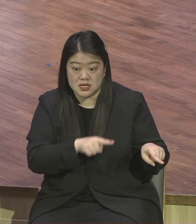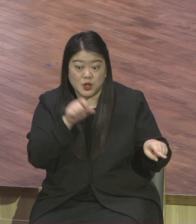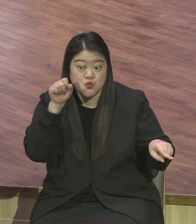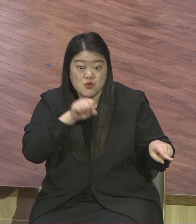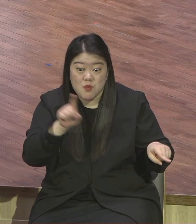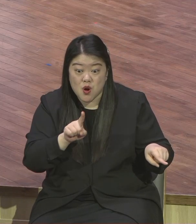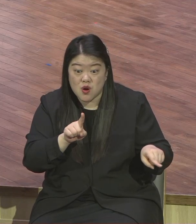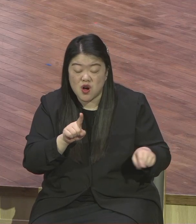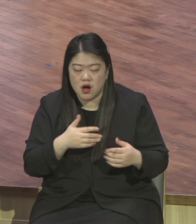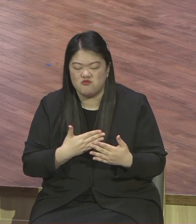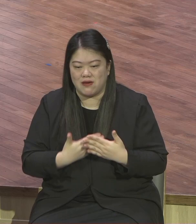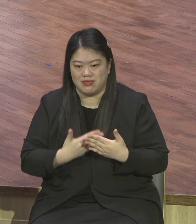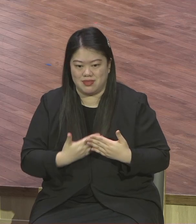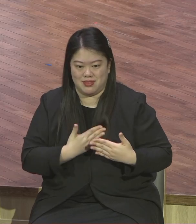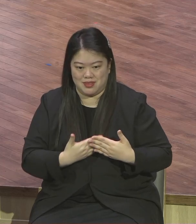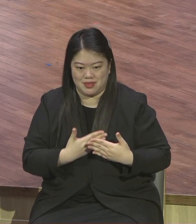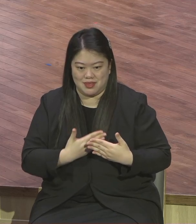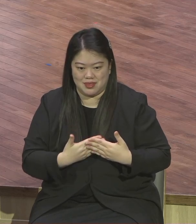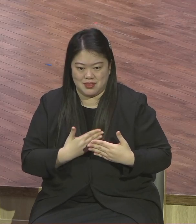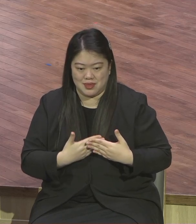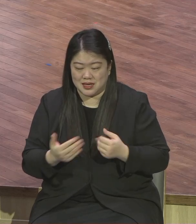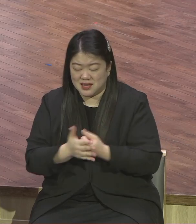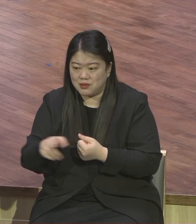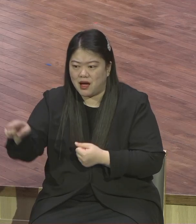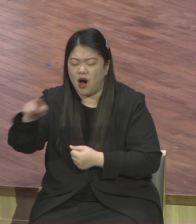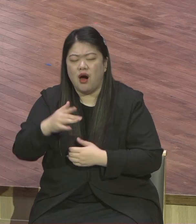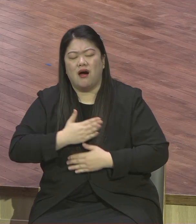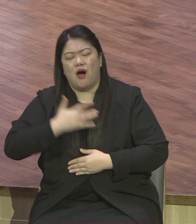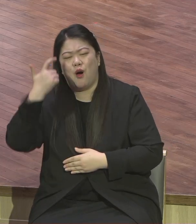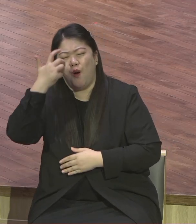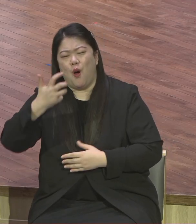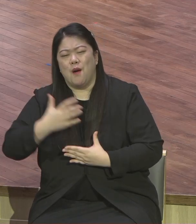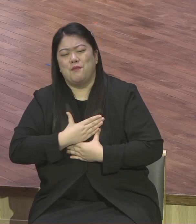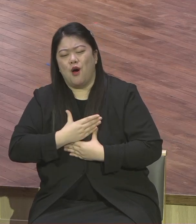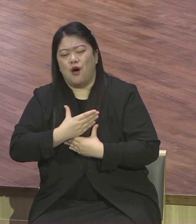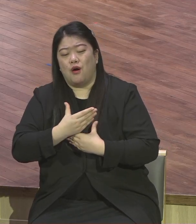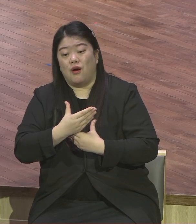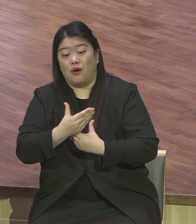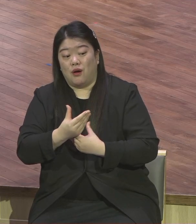그 사단이 뺏긴 거예요. 마음이. 내 영혼 불안에 뺏긴 거예요.